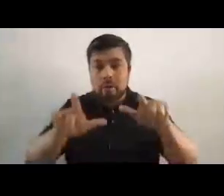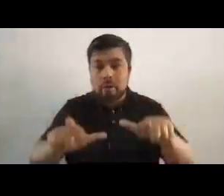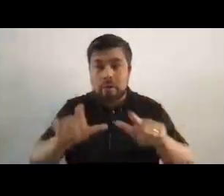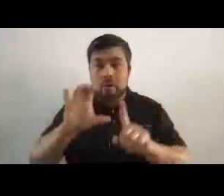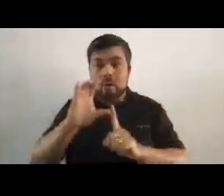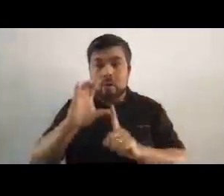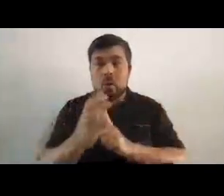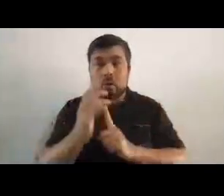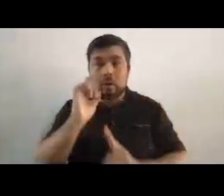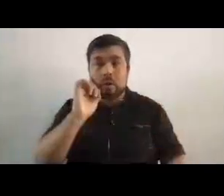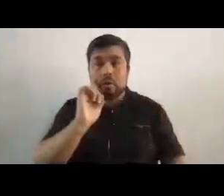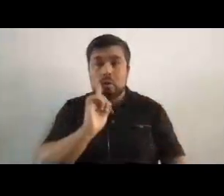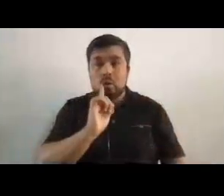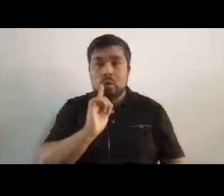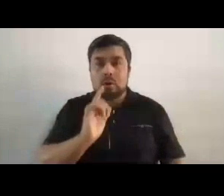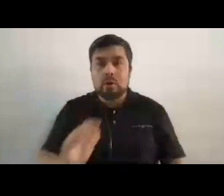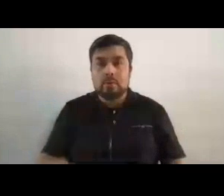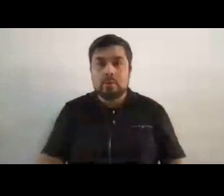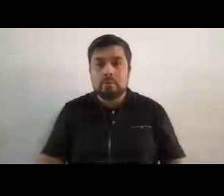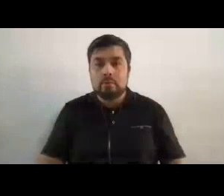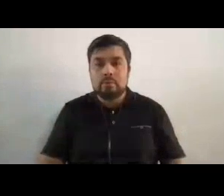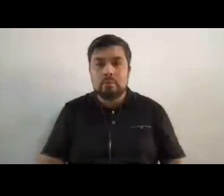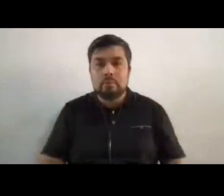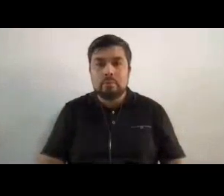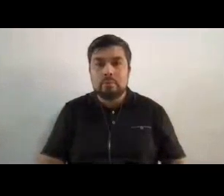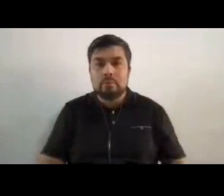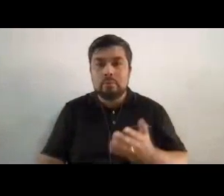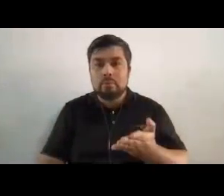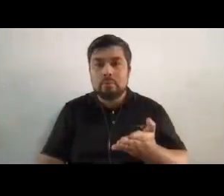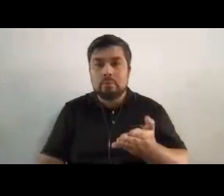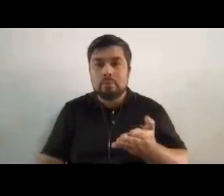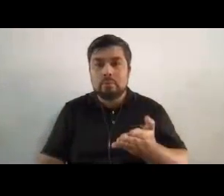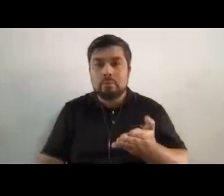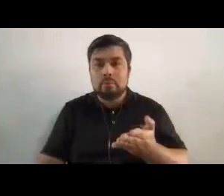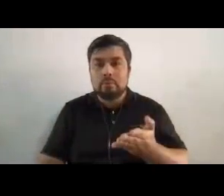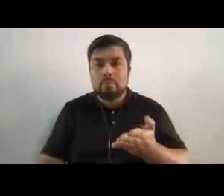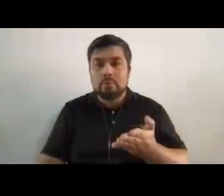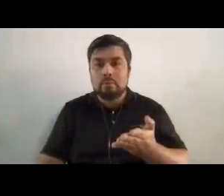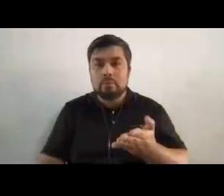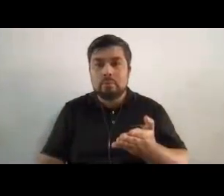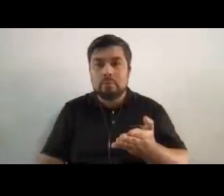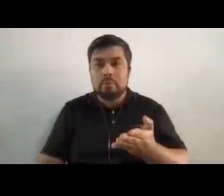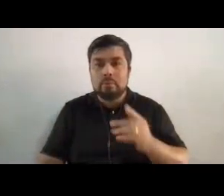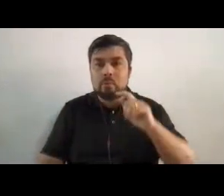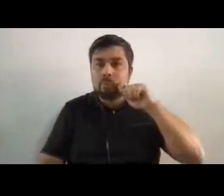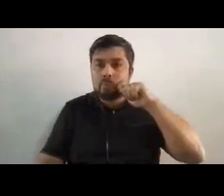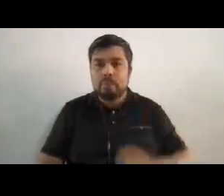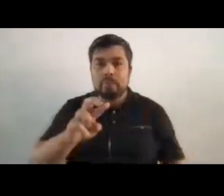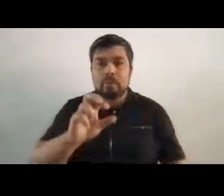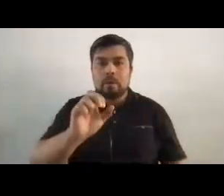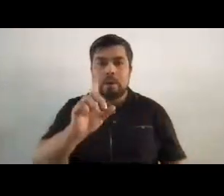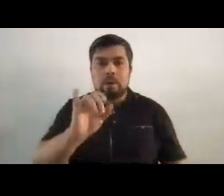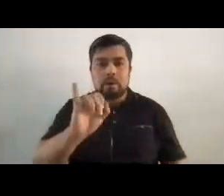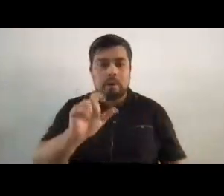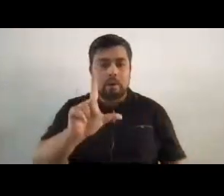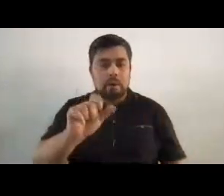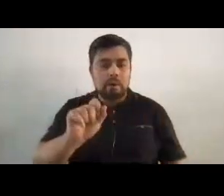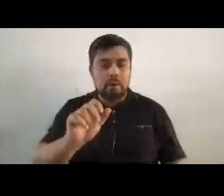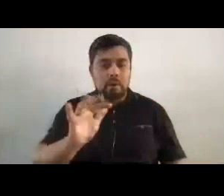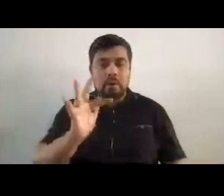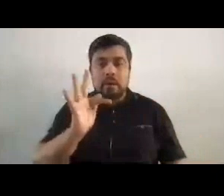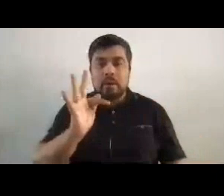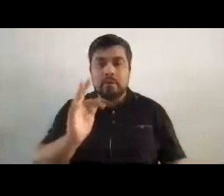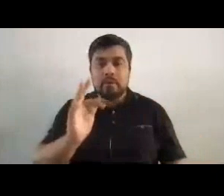Escribió Esta es la seña, Paddy Lab. Tiene un libro muy famoso que además